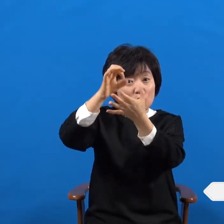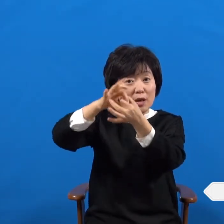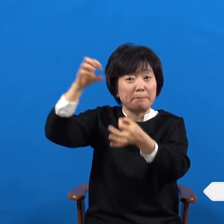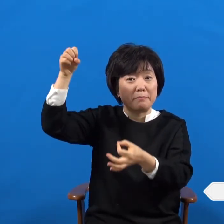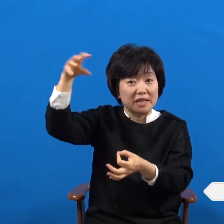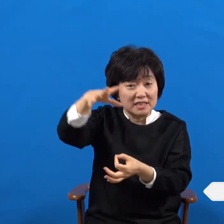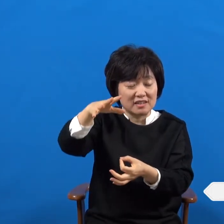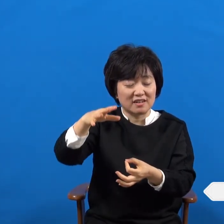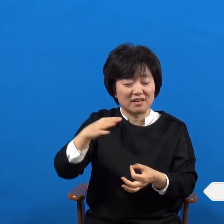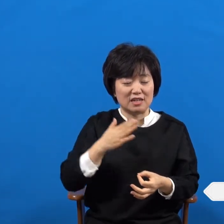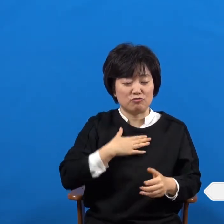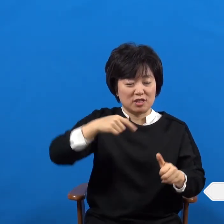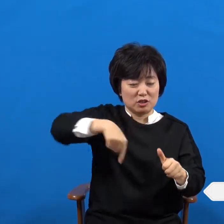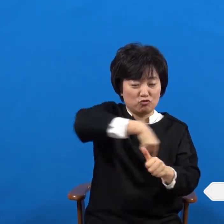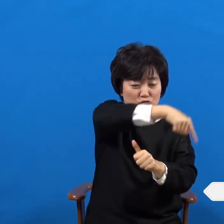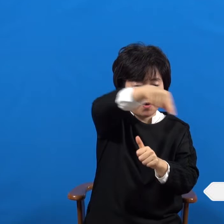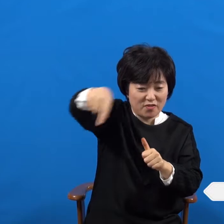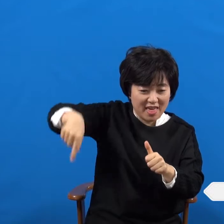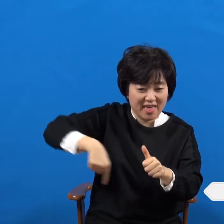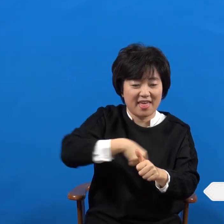빛을 우리의 주변부터